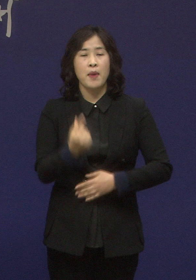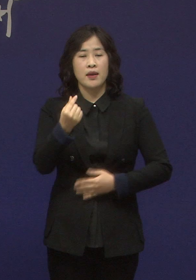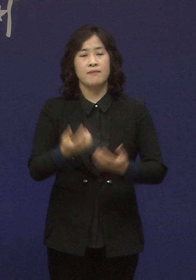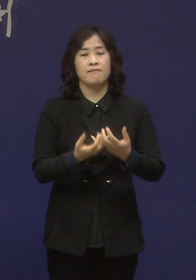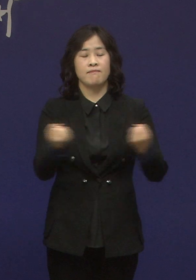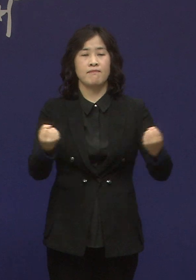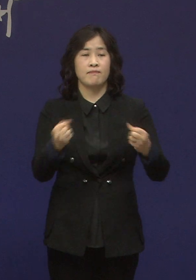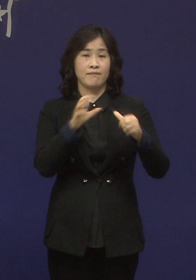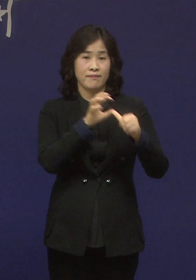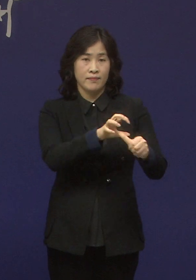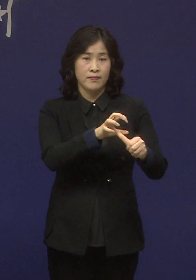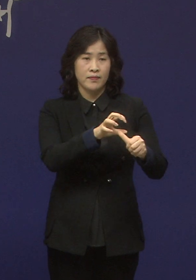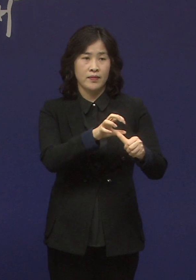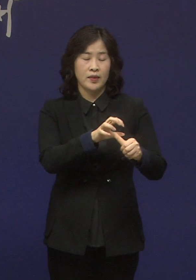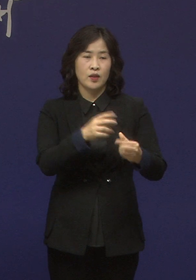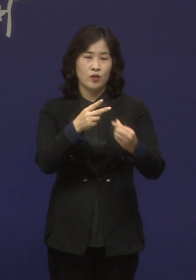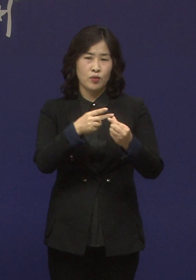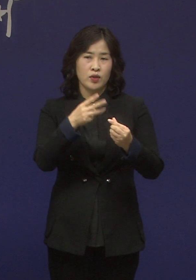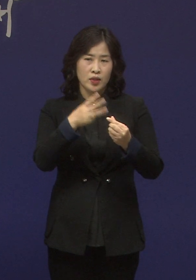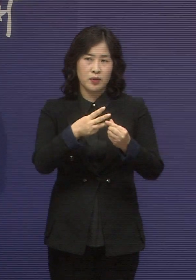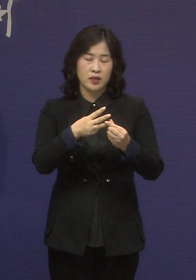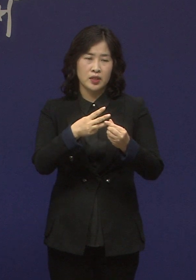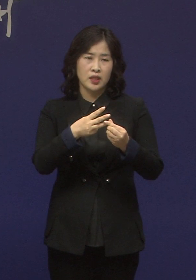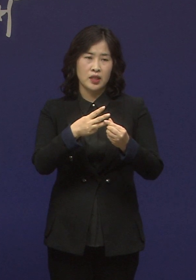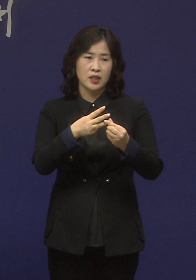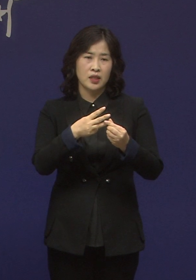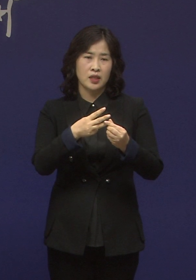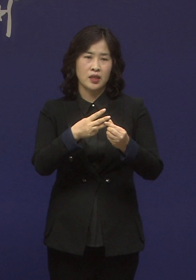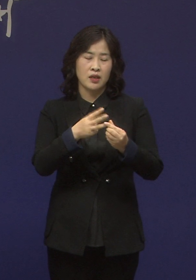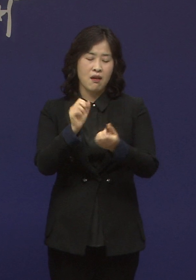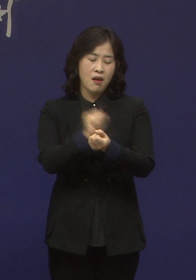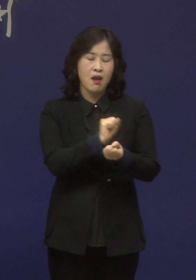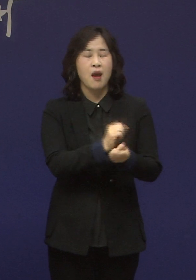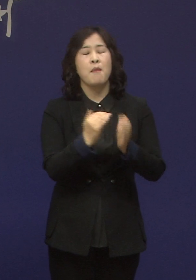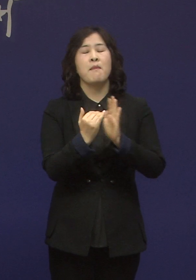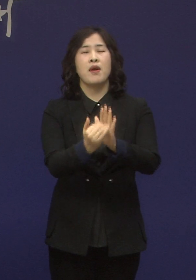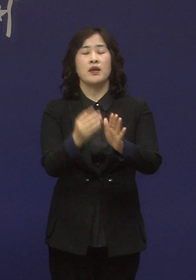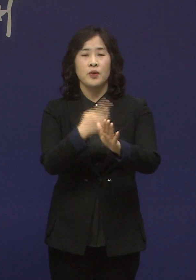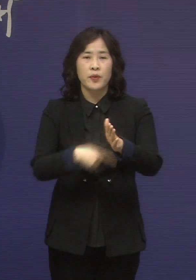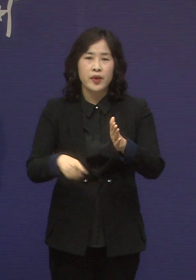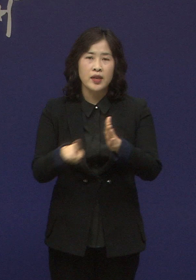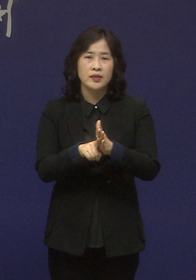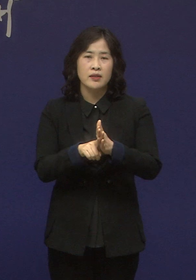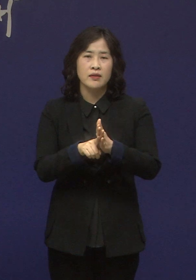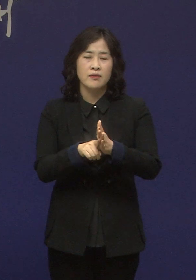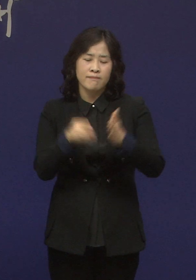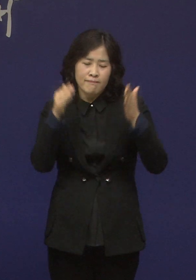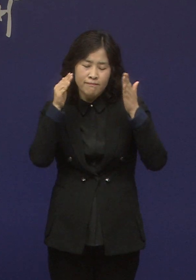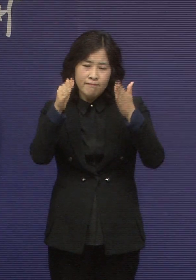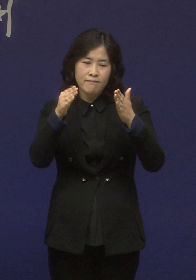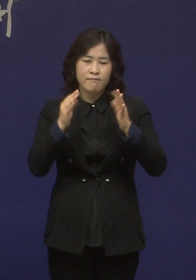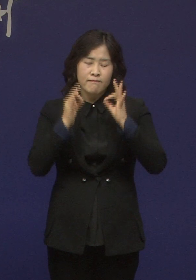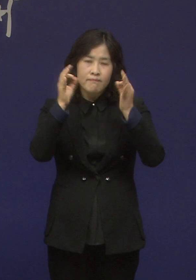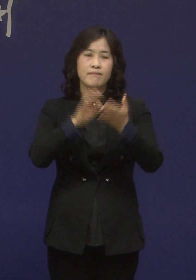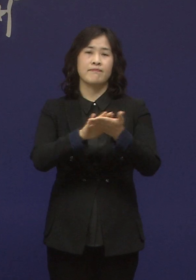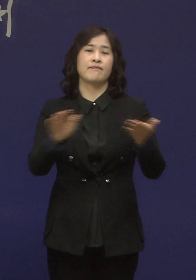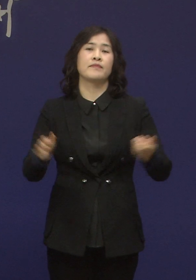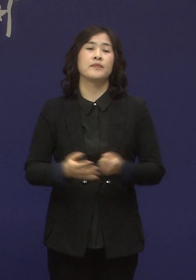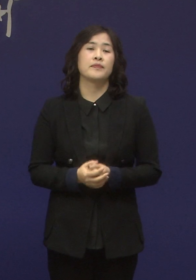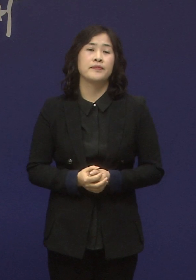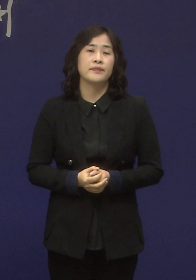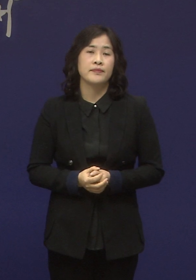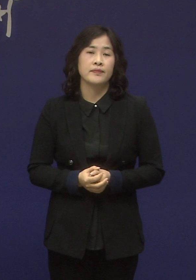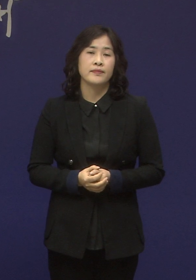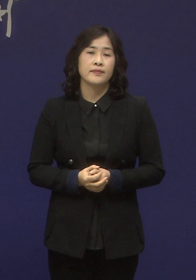격리 조치에서 제2, 제3의 감염을 막는 데 총력을 다하겠습니다.